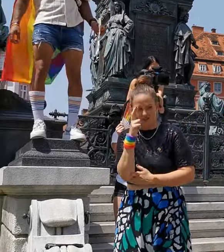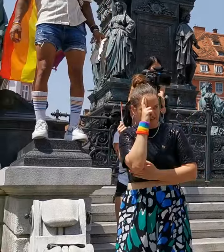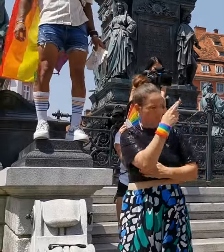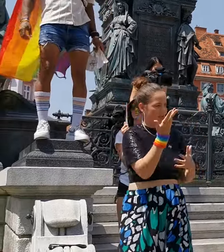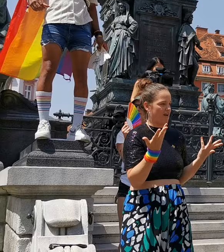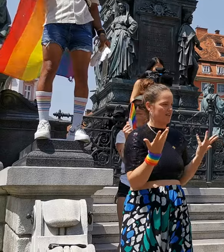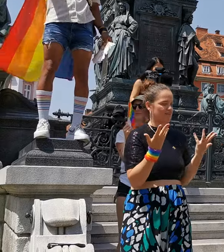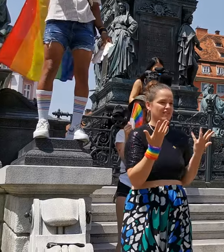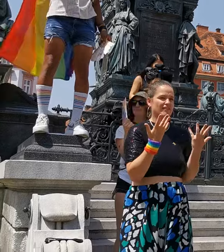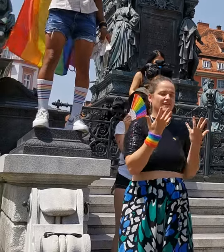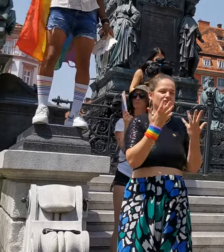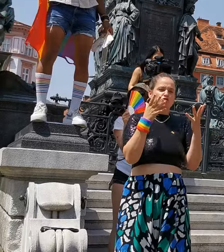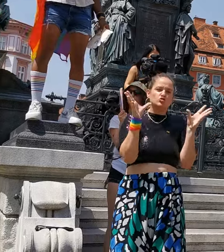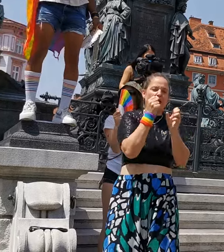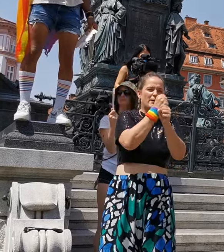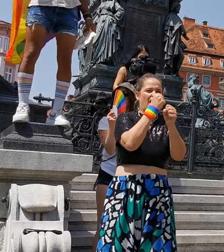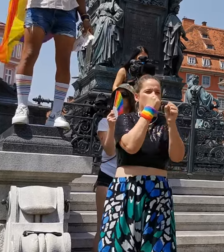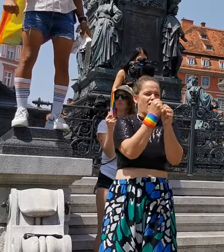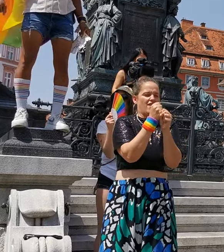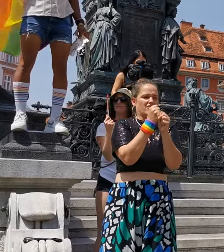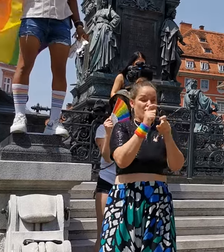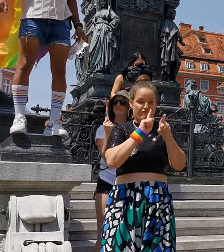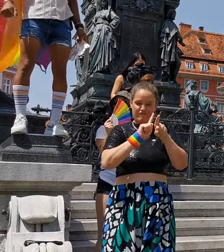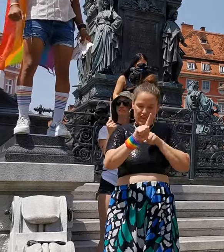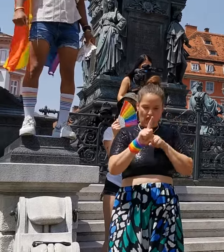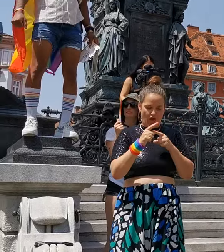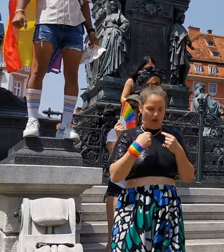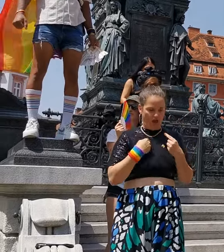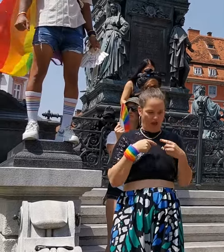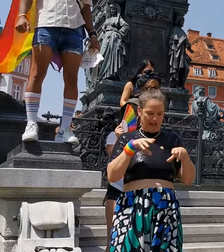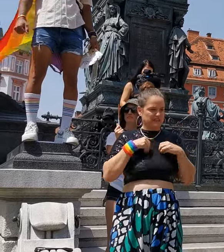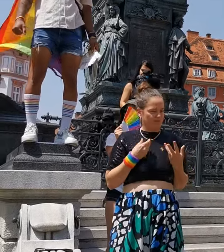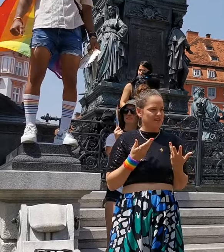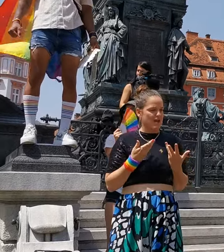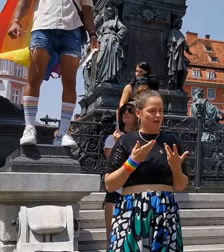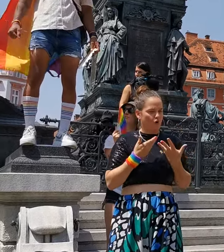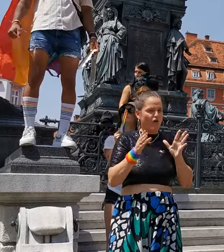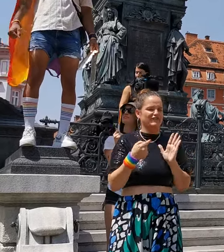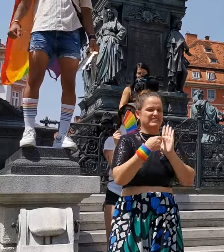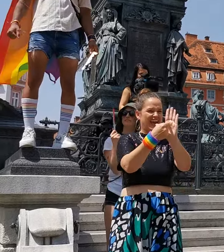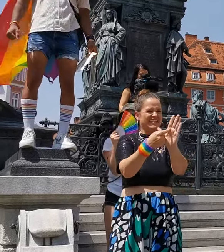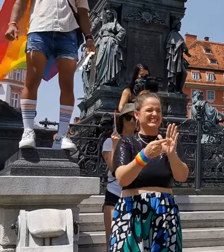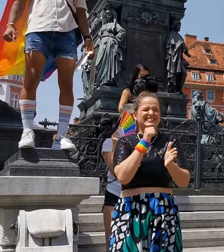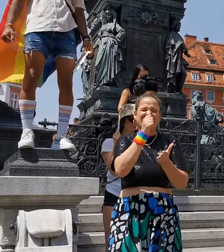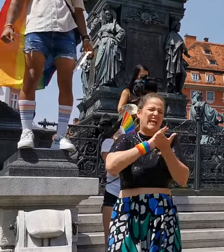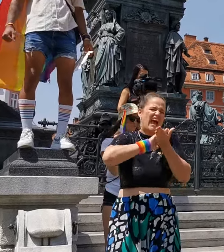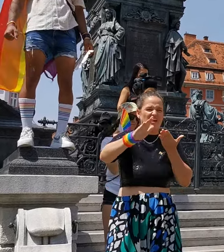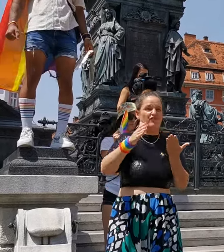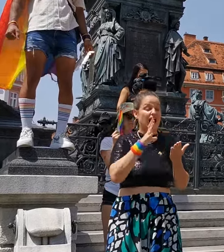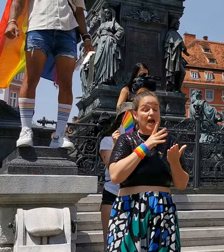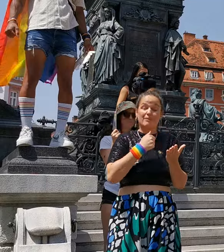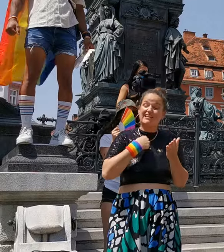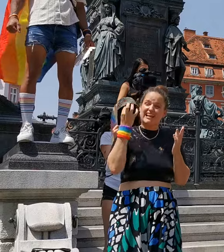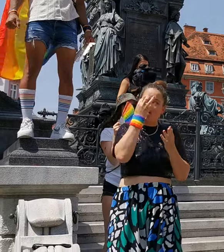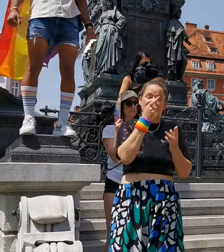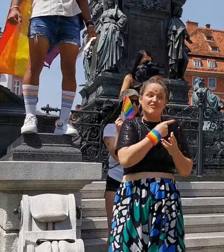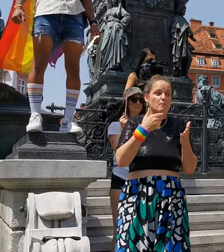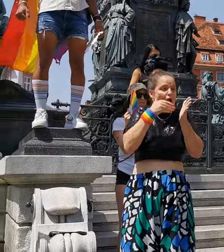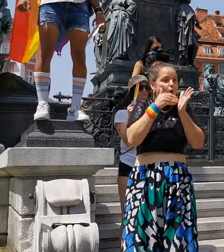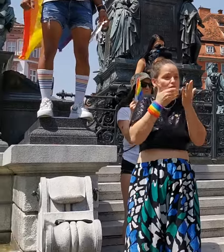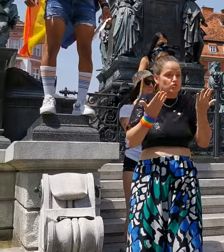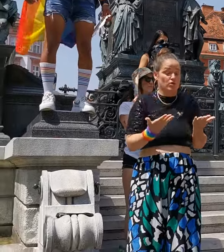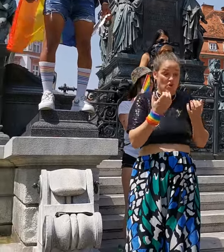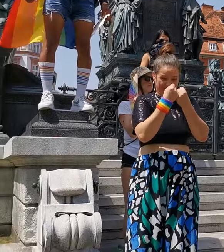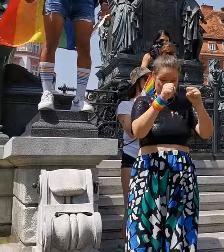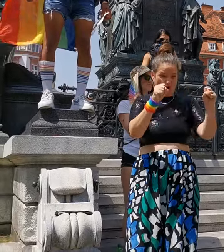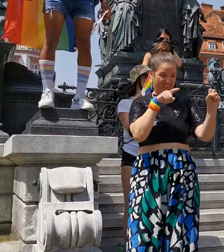einzugestehen, zusammenzuarbeiten und auch über den eigenen Schatten springen. Das ist nicht einfach, aber ich glaube, das brauchen wir. Und zu dieser Demokratie